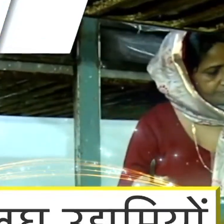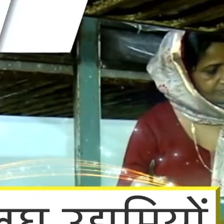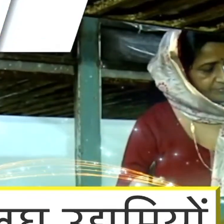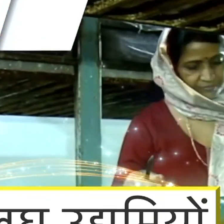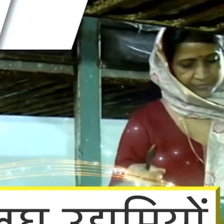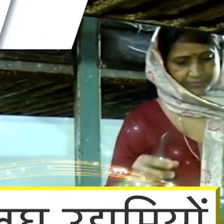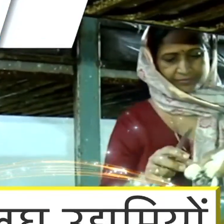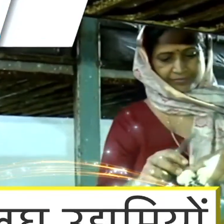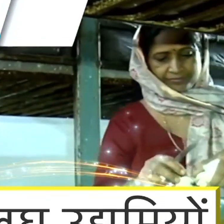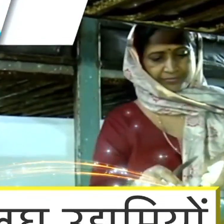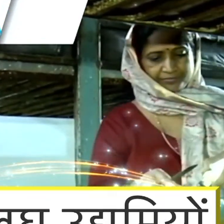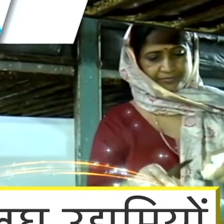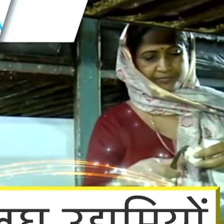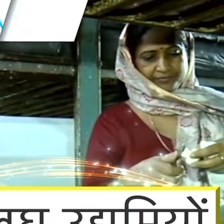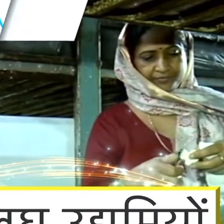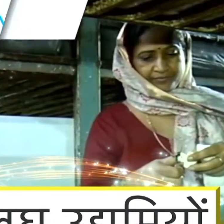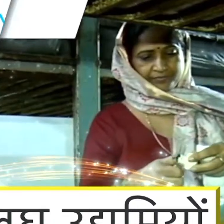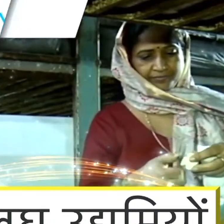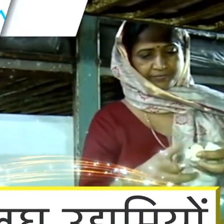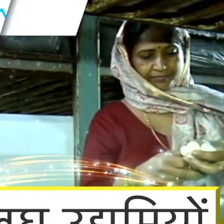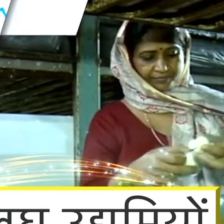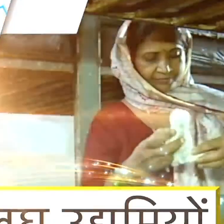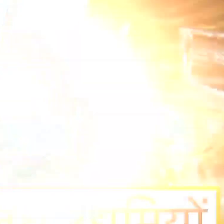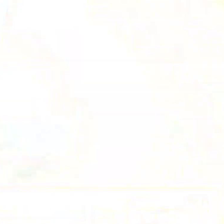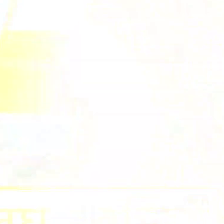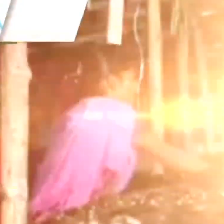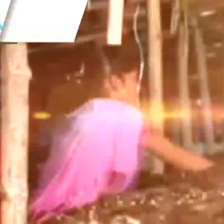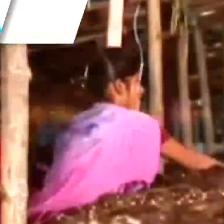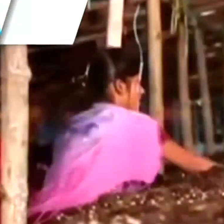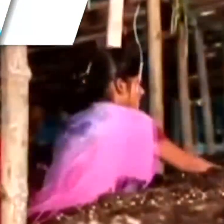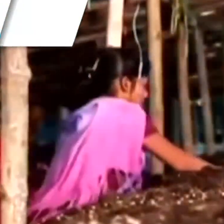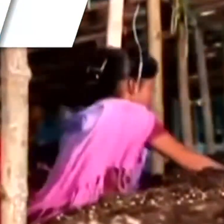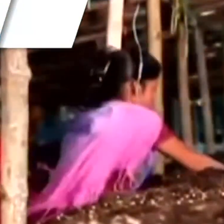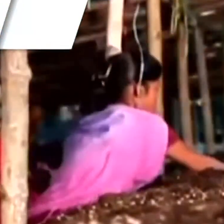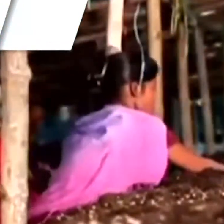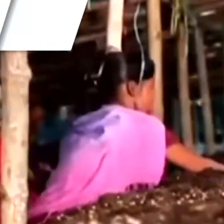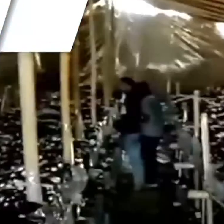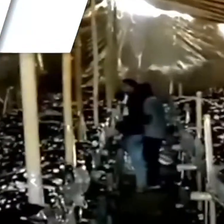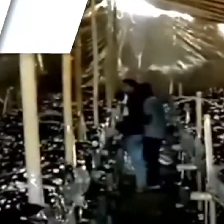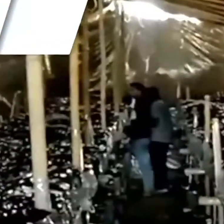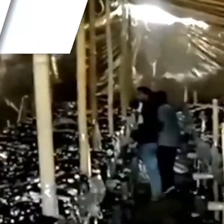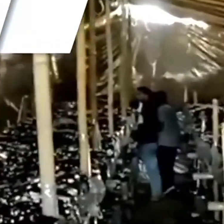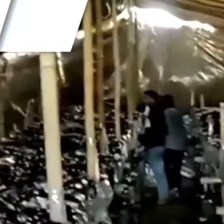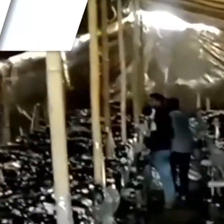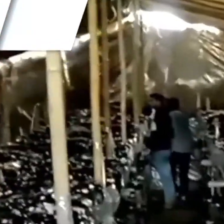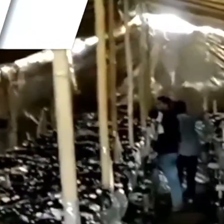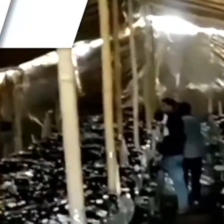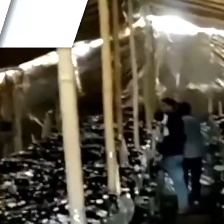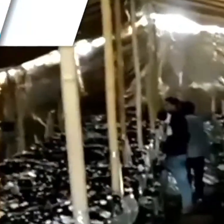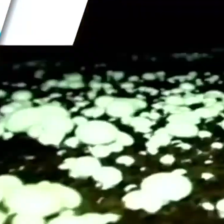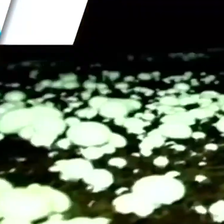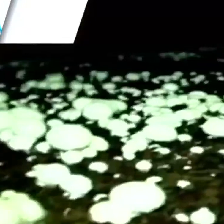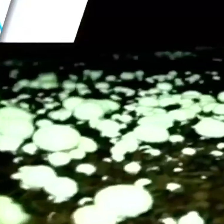लघु उद्यमियों के बीच तेजी से लोकप्रिय हुआ है। साथ ही एक लाभदायक उद्योग के रूप में उभर कर सामने आया